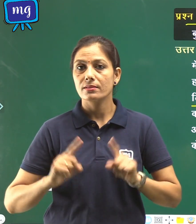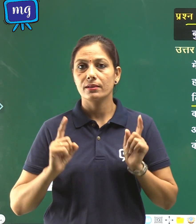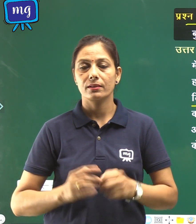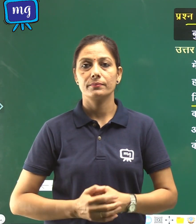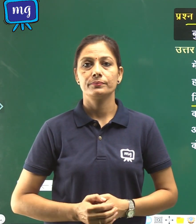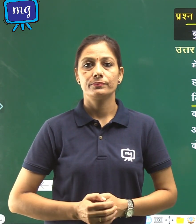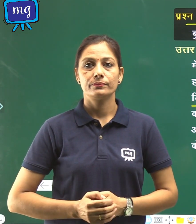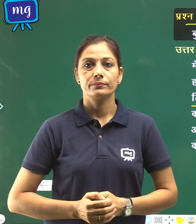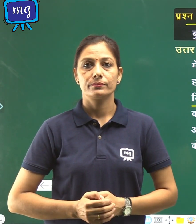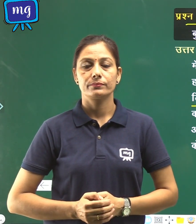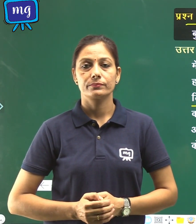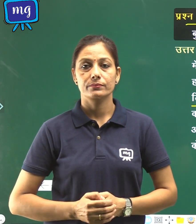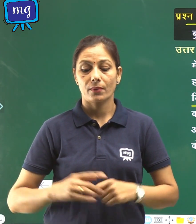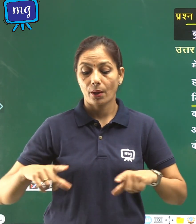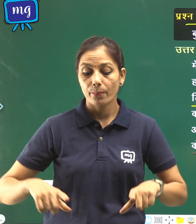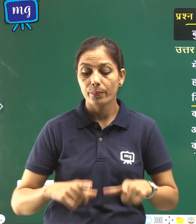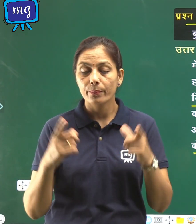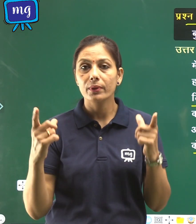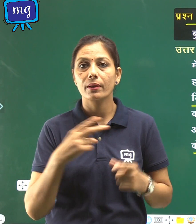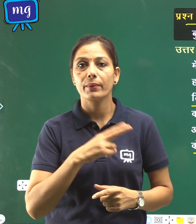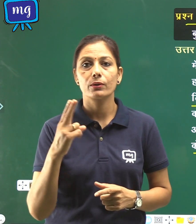इसलिए पीपल के पेड़ को